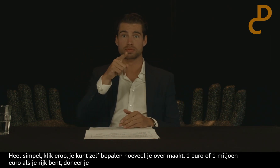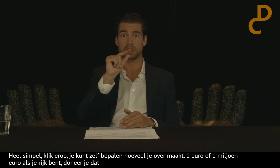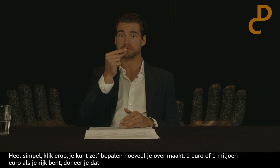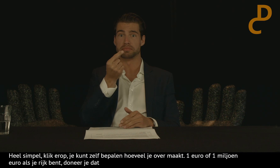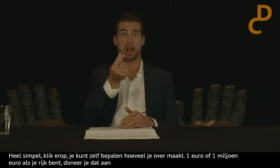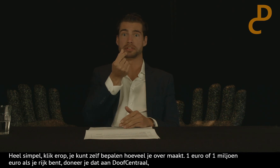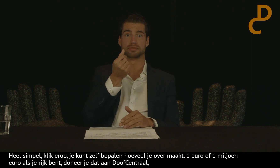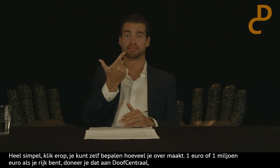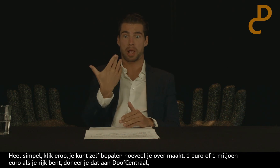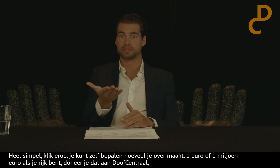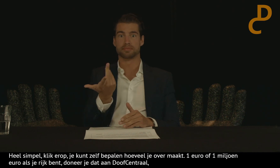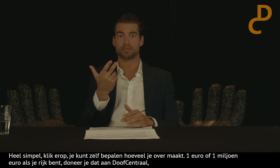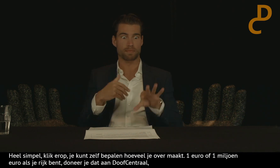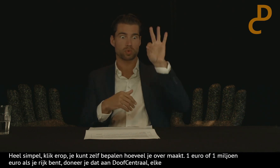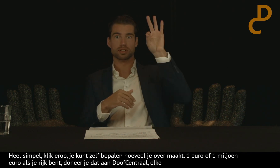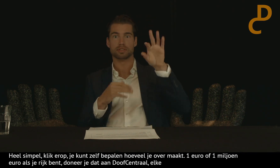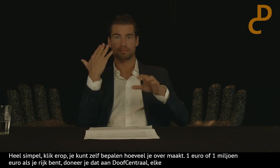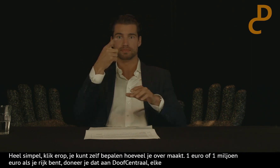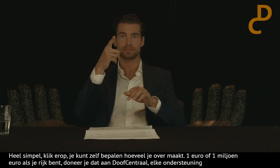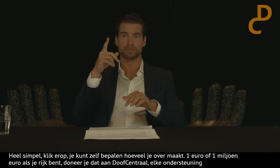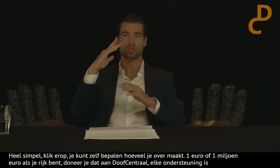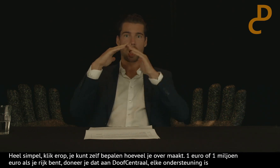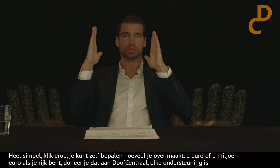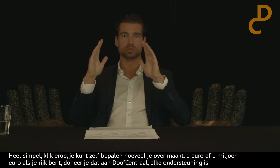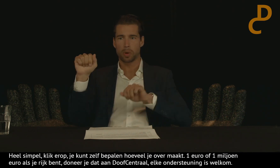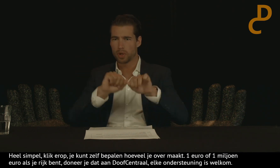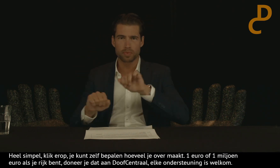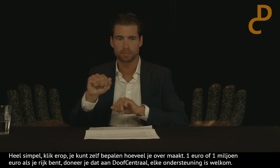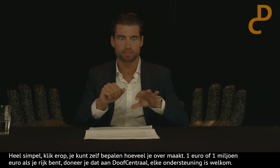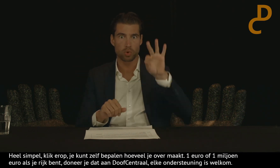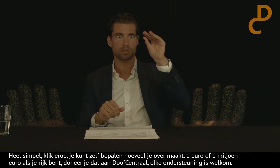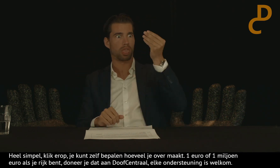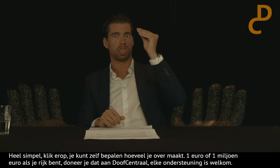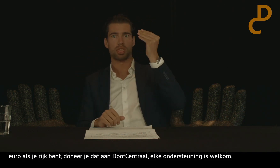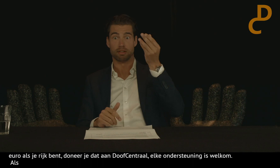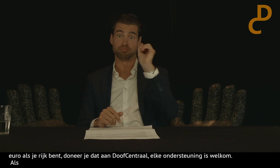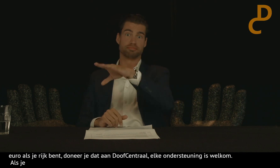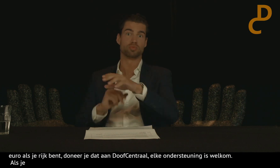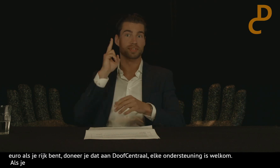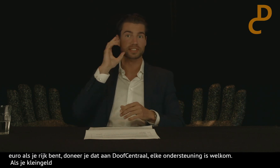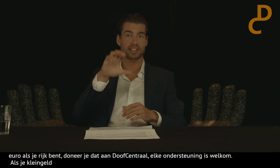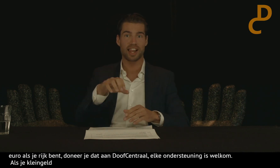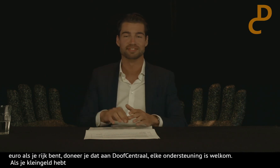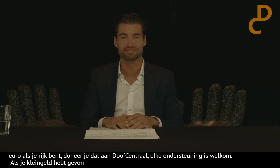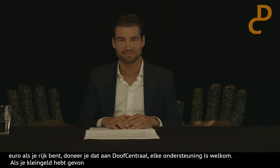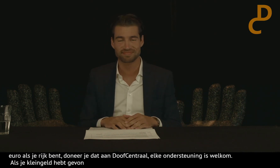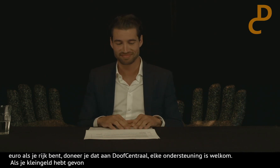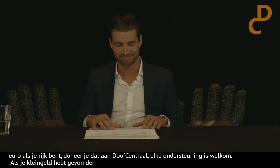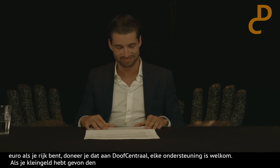welkom. En als je iets voor kleingeld hebt gevonden tijdens het huis schoonmaken, kan je dat ook doneren aan